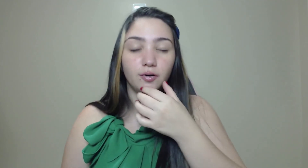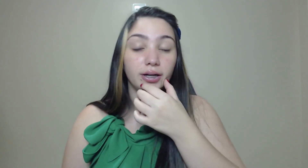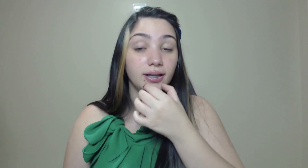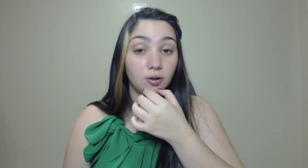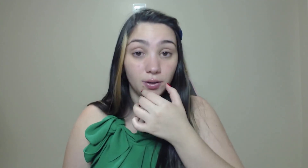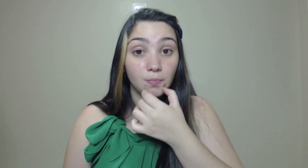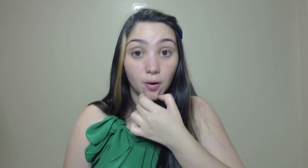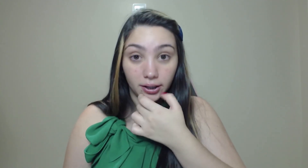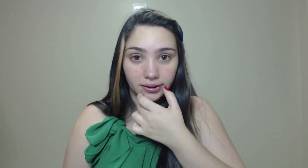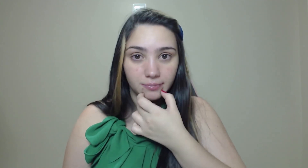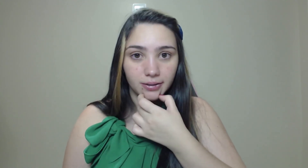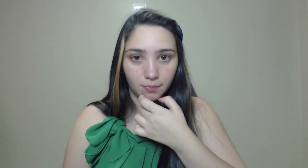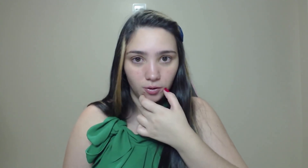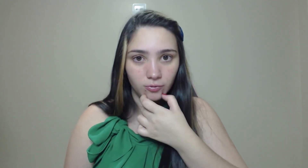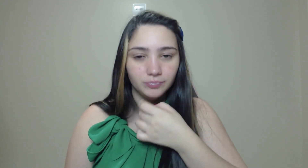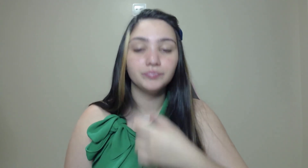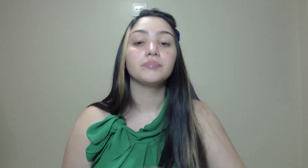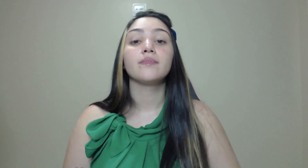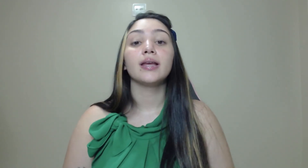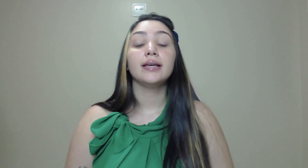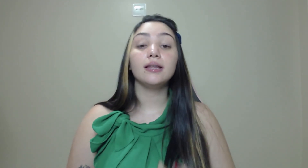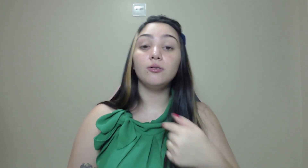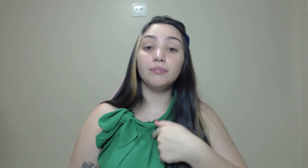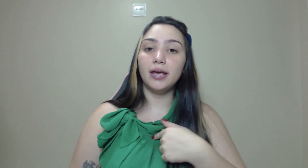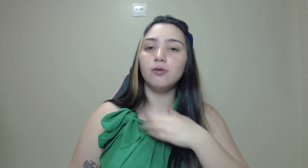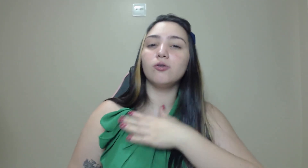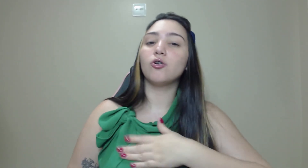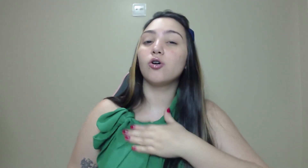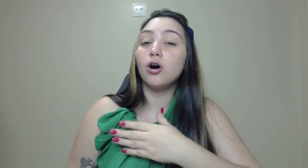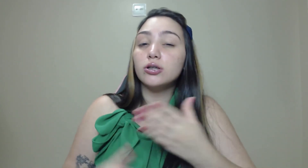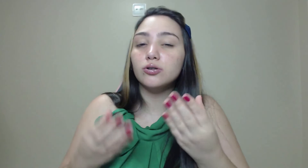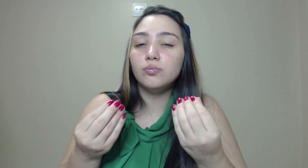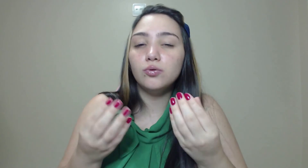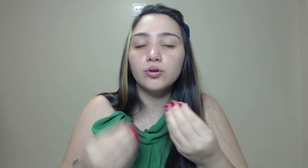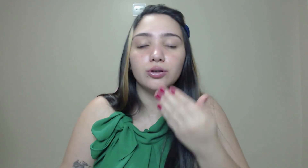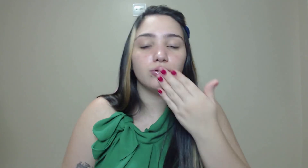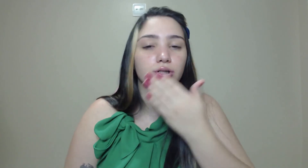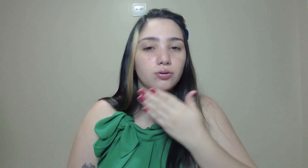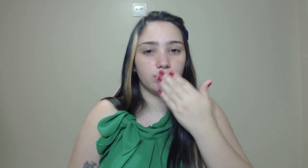não importa, tá bom? Então, eu gosto muito de doces.